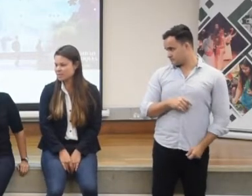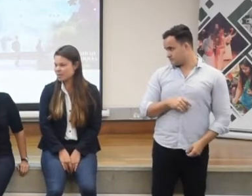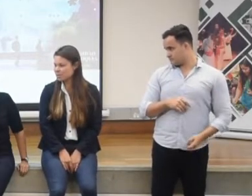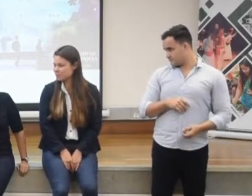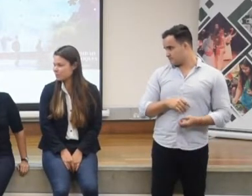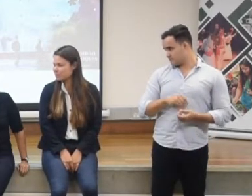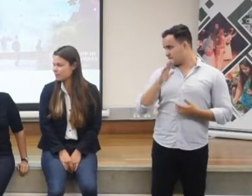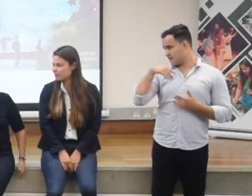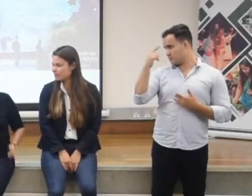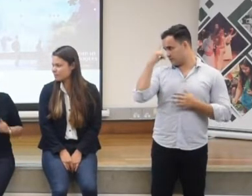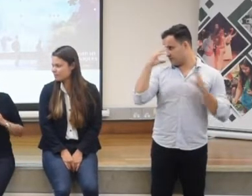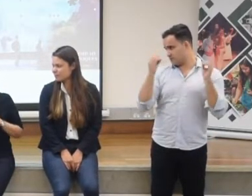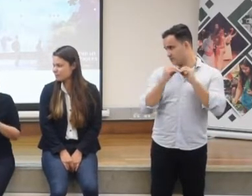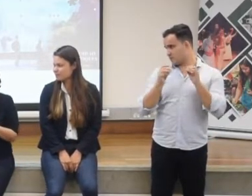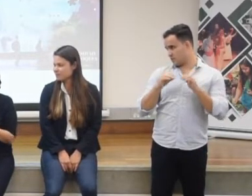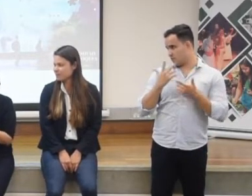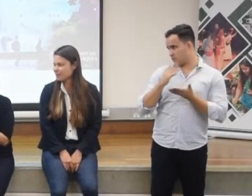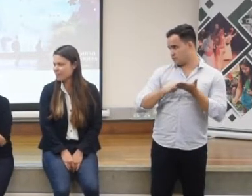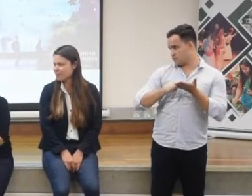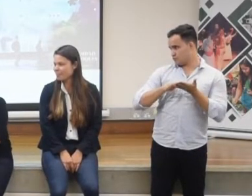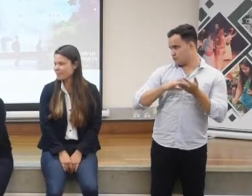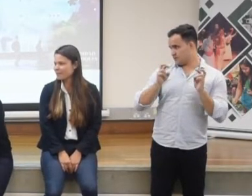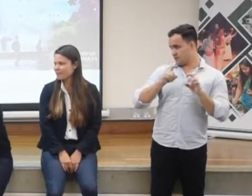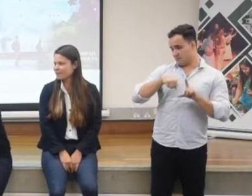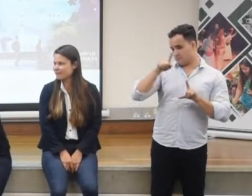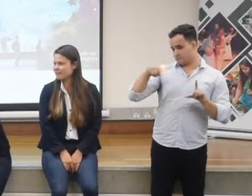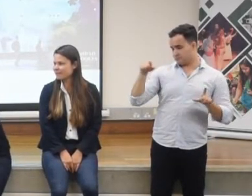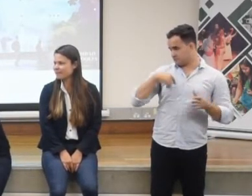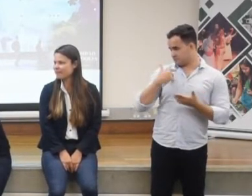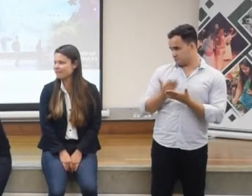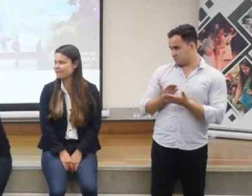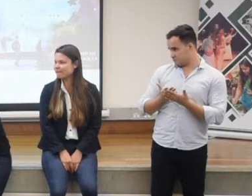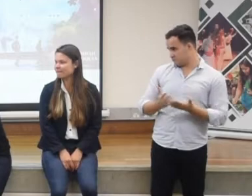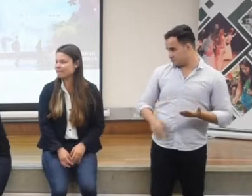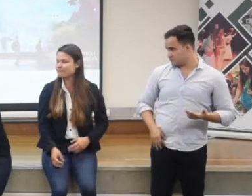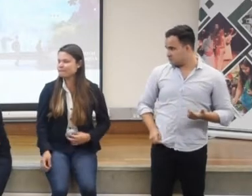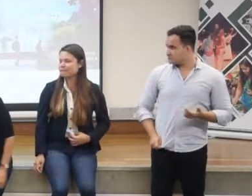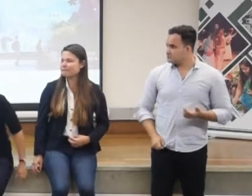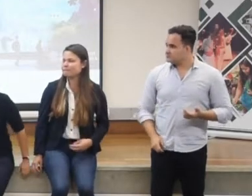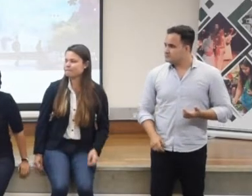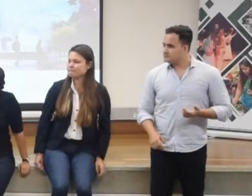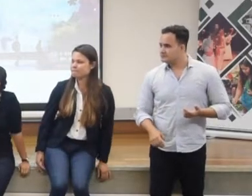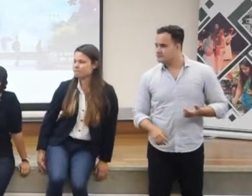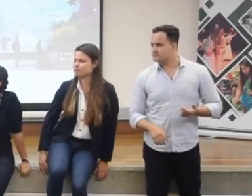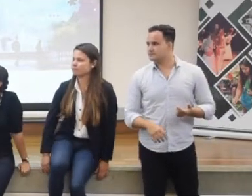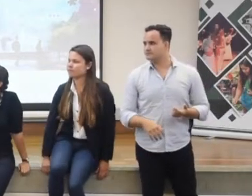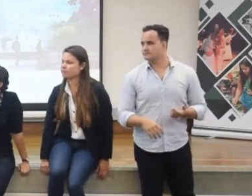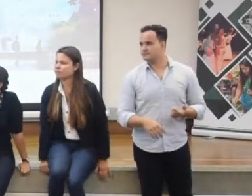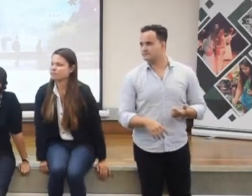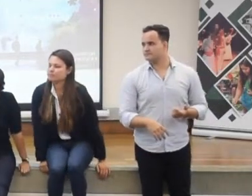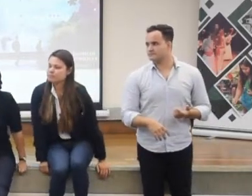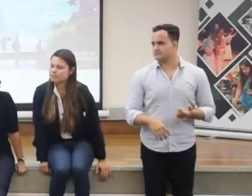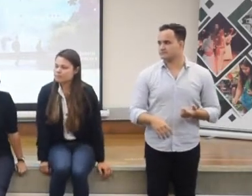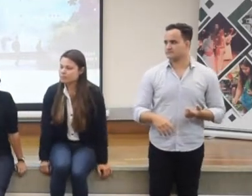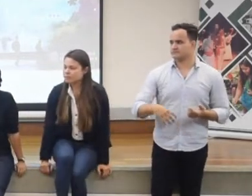de balances. Entonces ahí, ¿cómo vamos? Igual yo creería que también con el primer